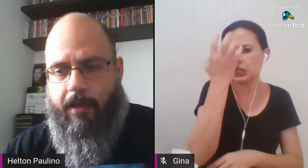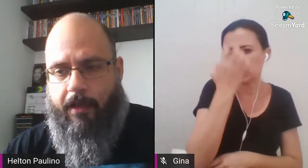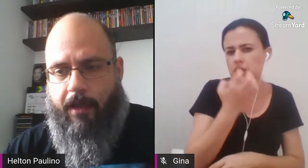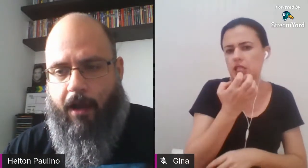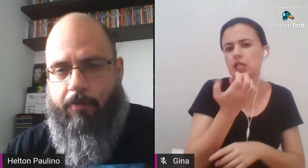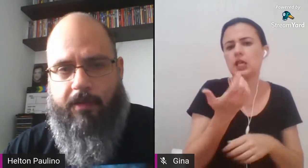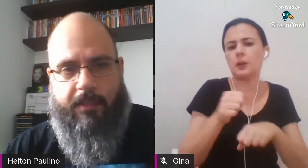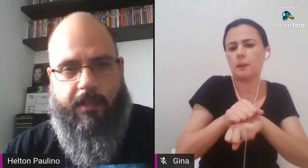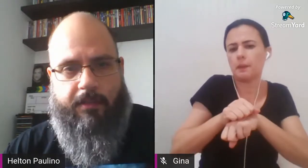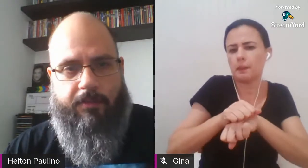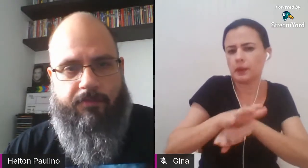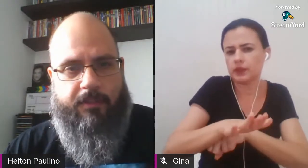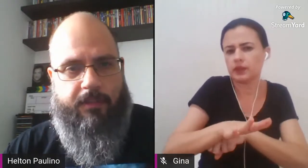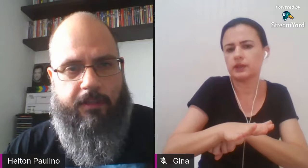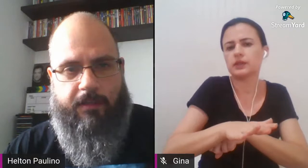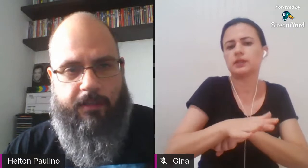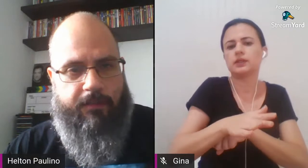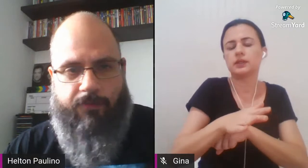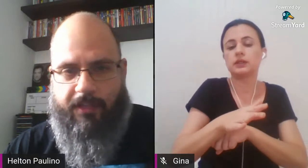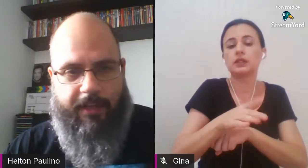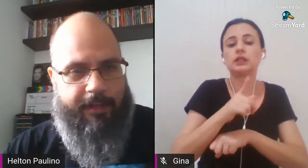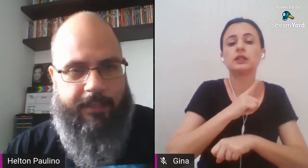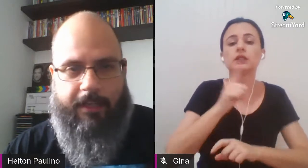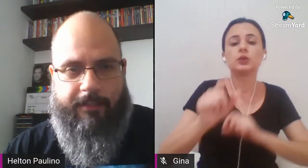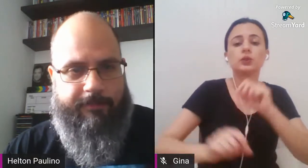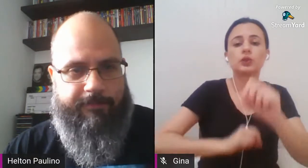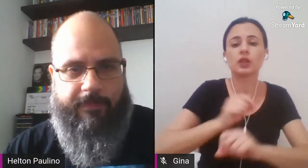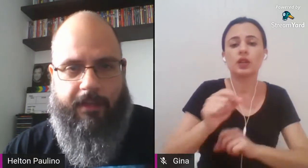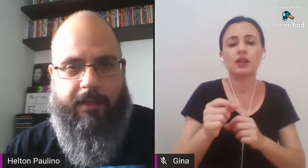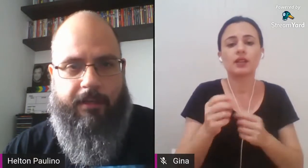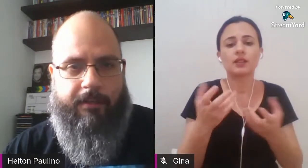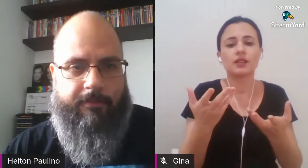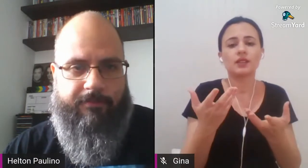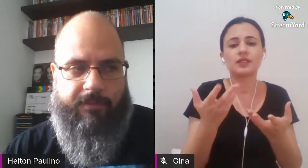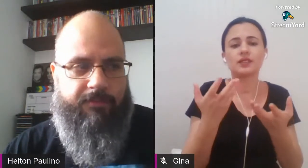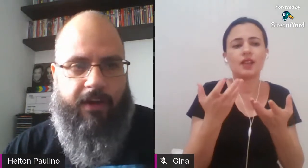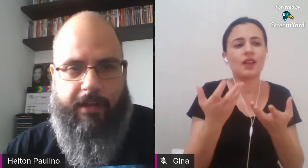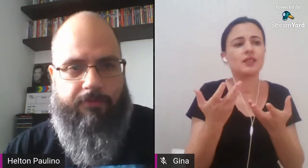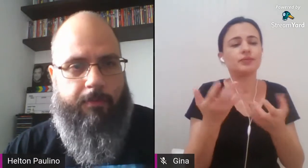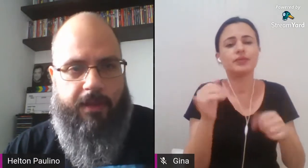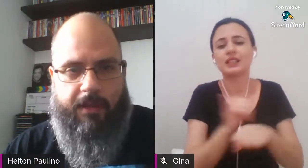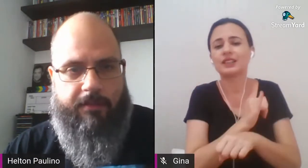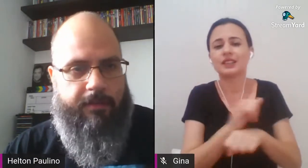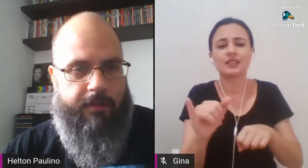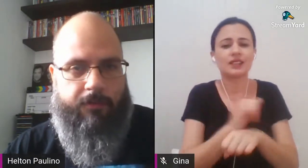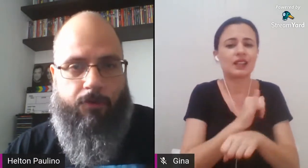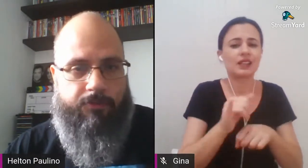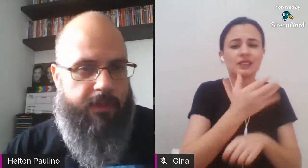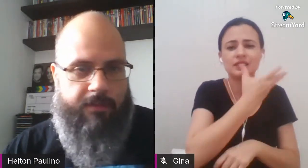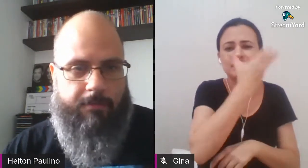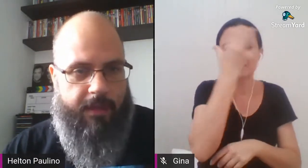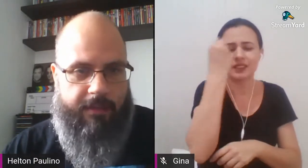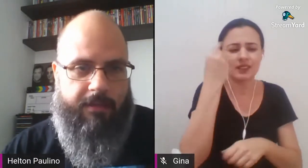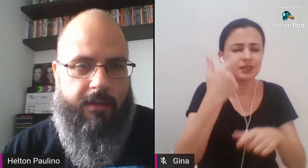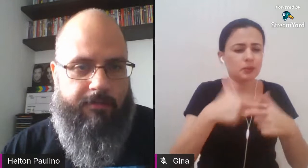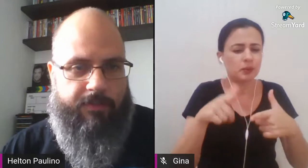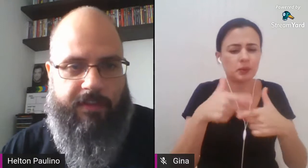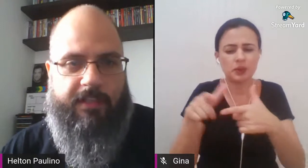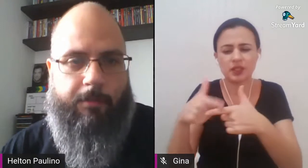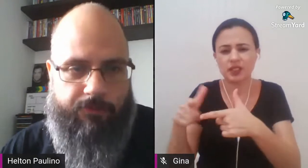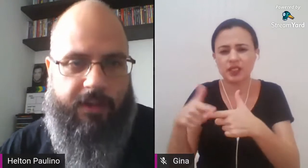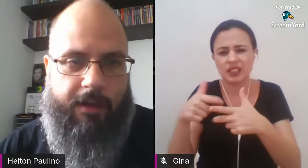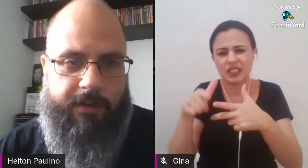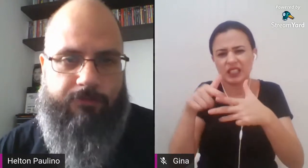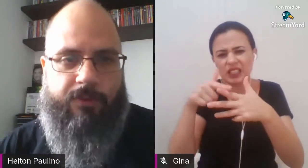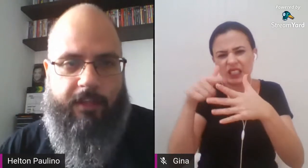há uma tentativa de fuga da realidade, né? invariavelmente, inconscientemente, você